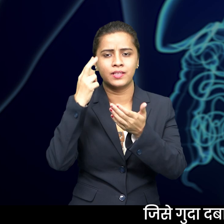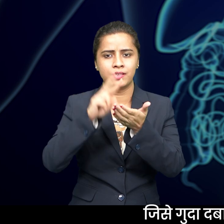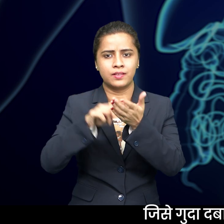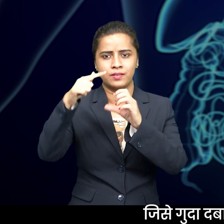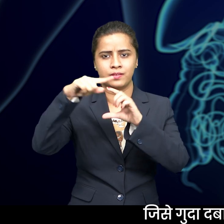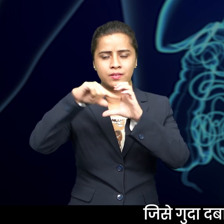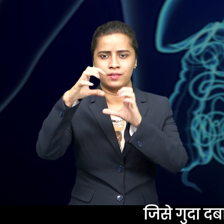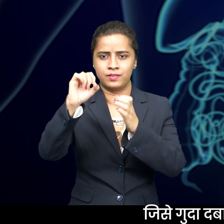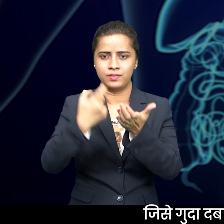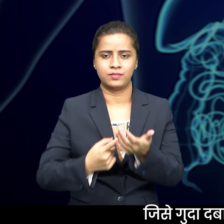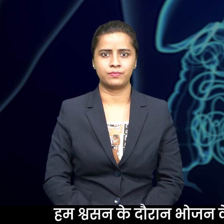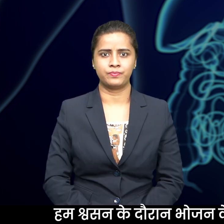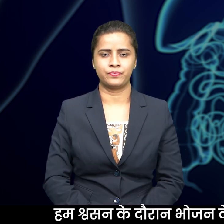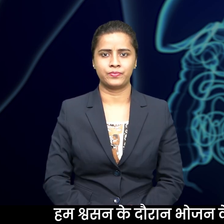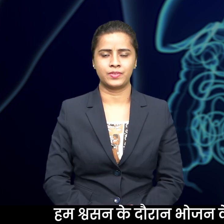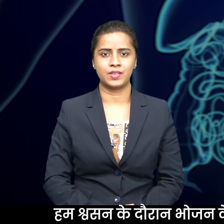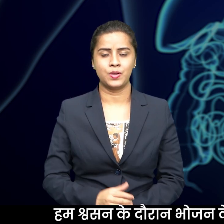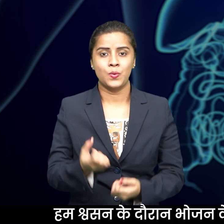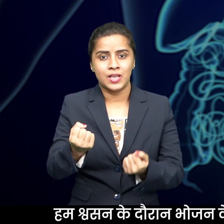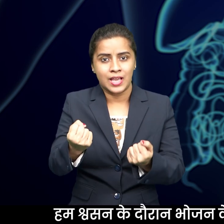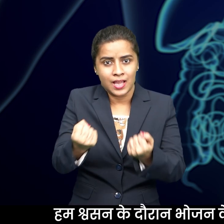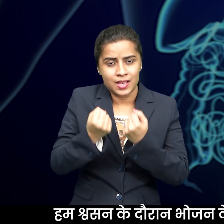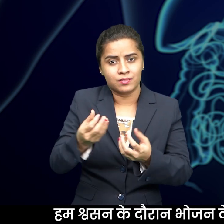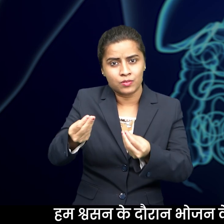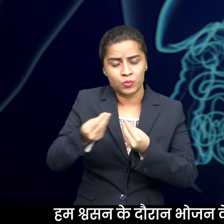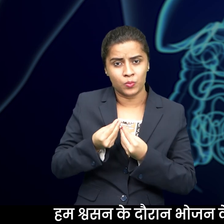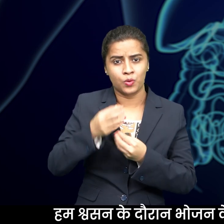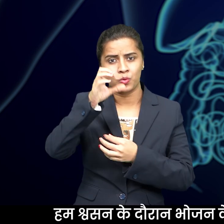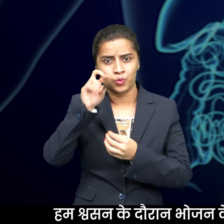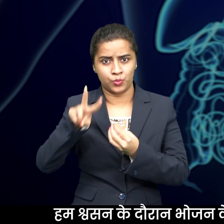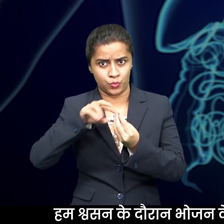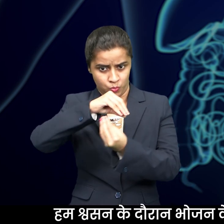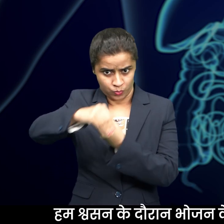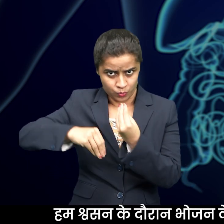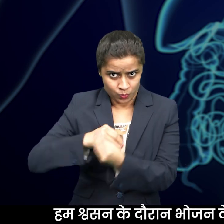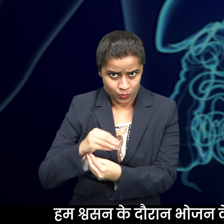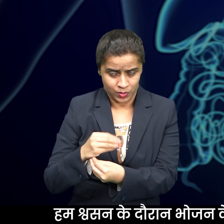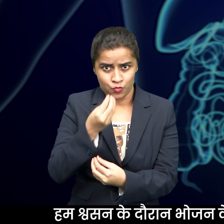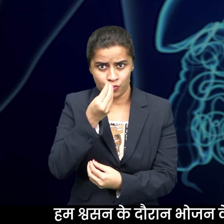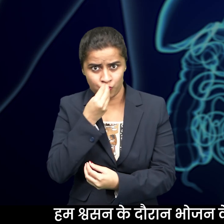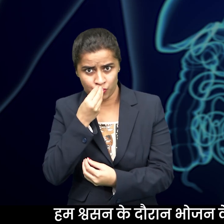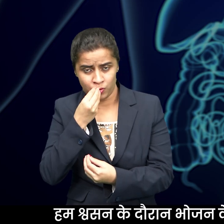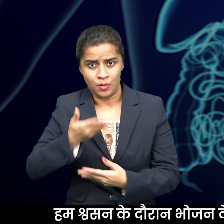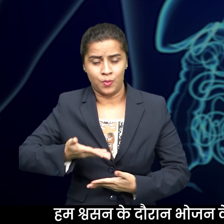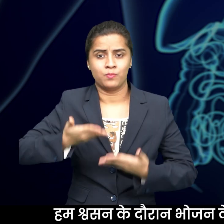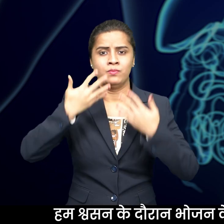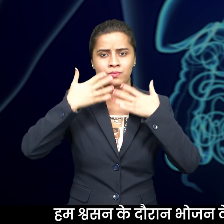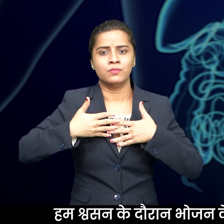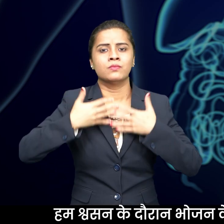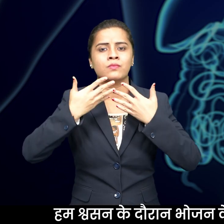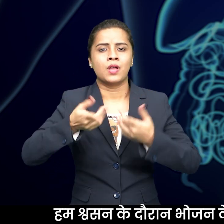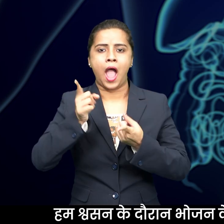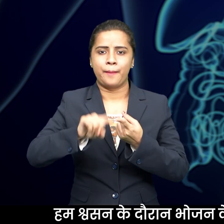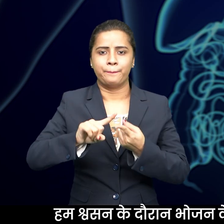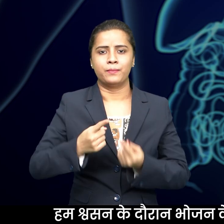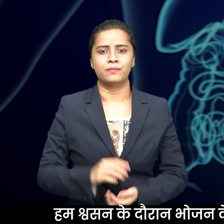कहा जाता है। हम श्वसन के दौरान भोजन के ऑक्सीकरण से